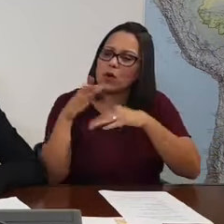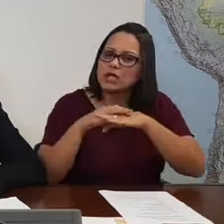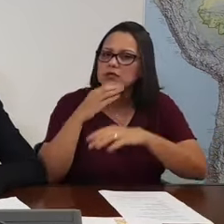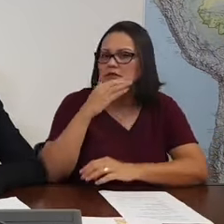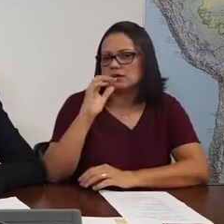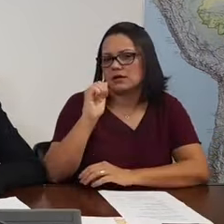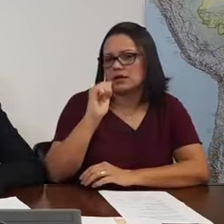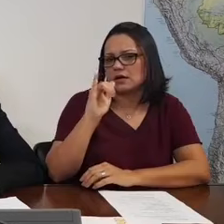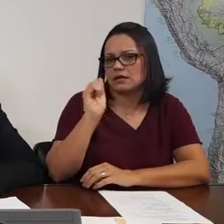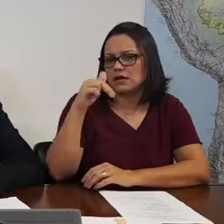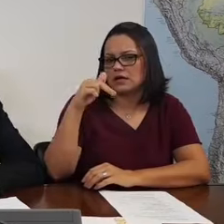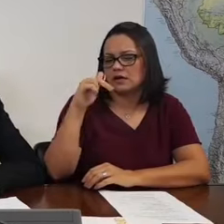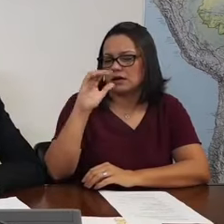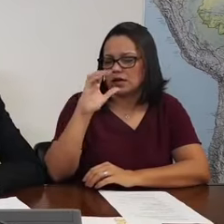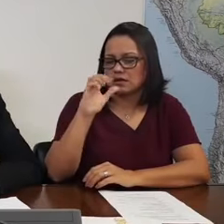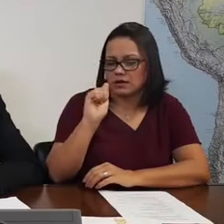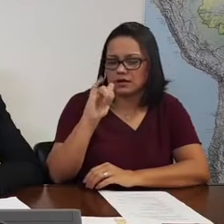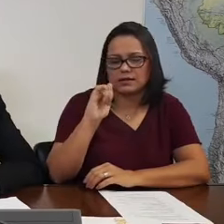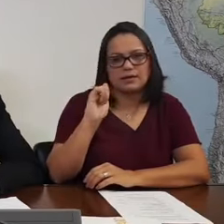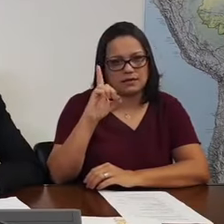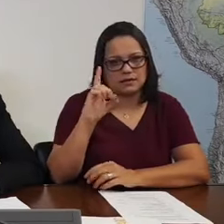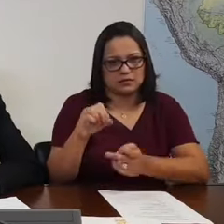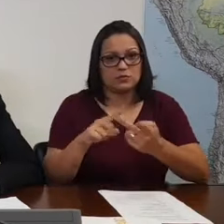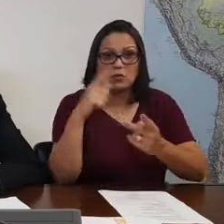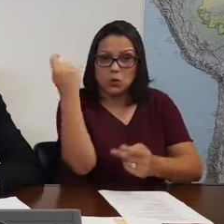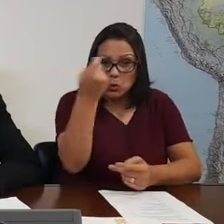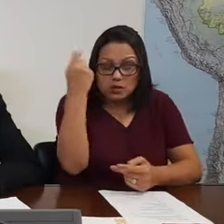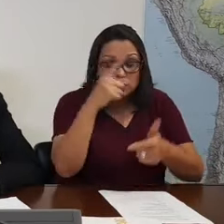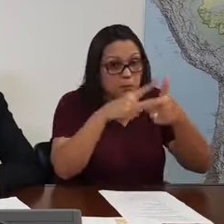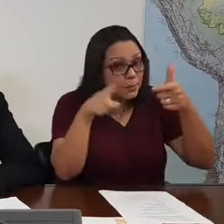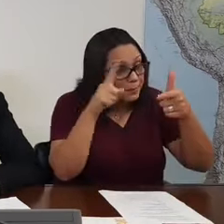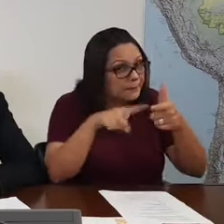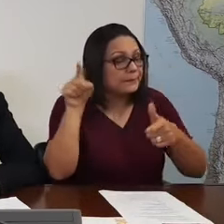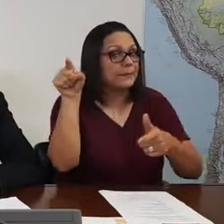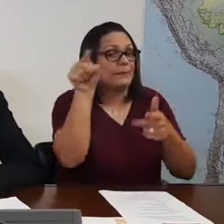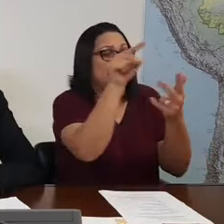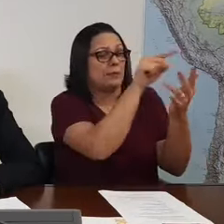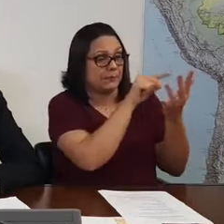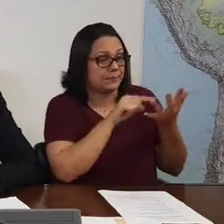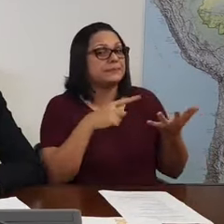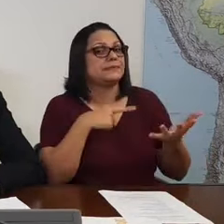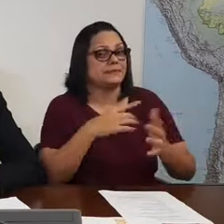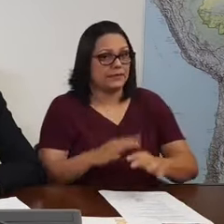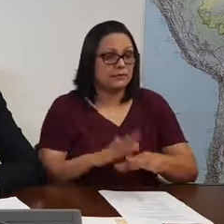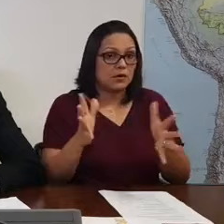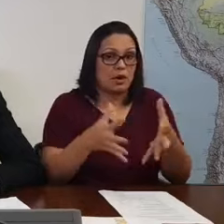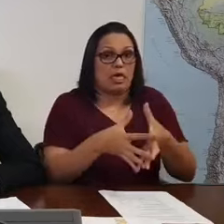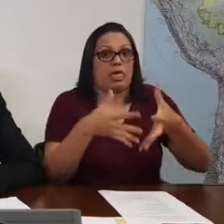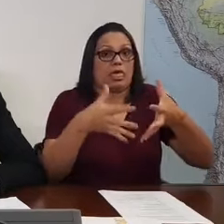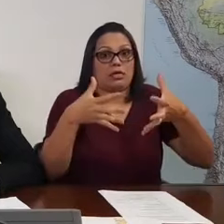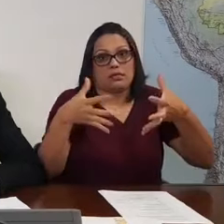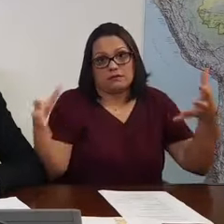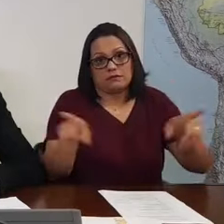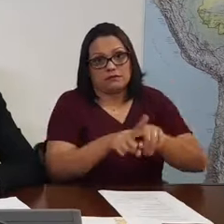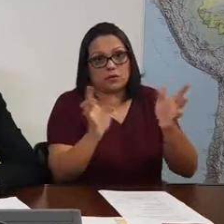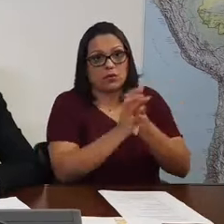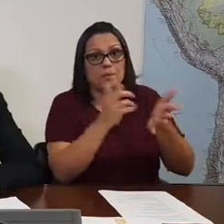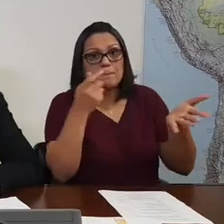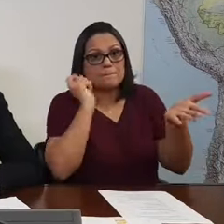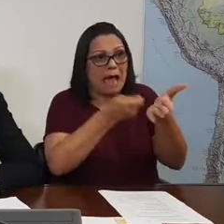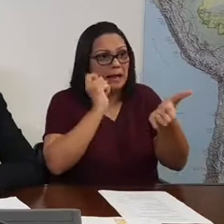Caiado. Tá? Rio Grande do Sul também tem problemas, entre outros estados. E cresceu demais essa folha,